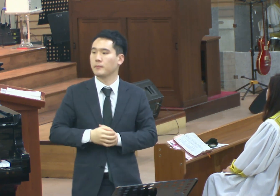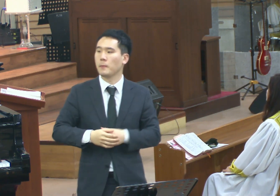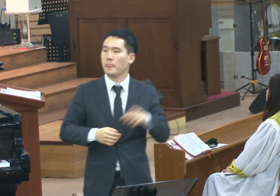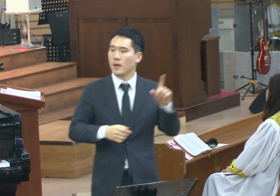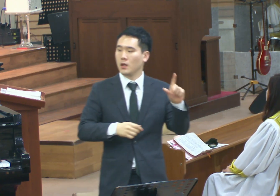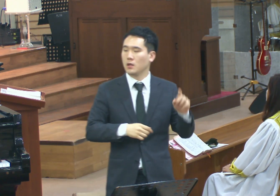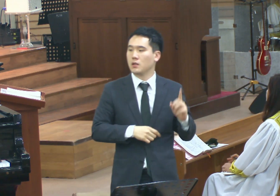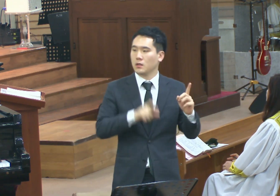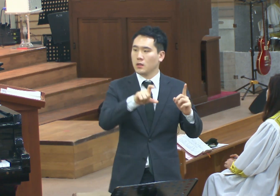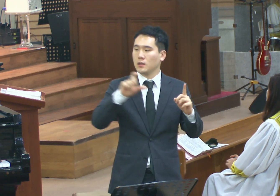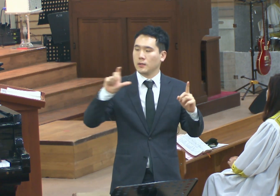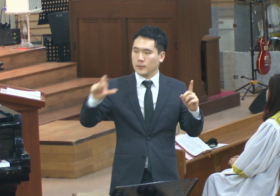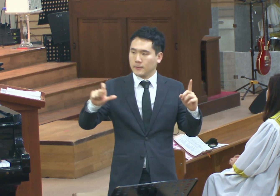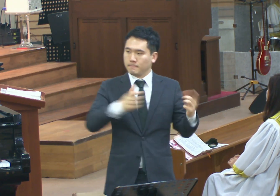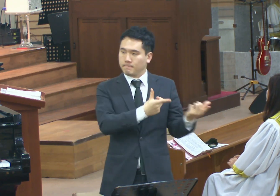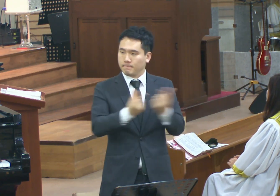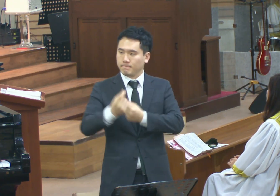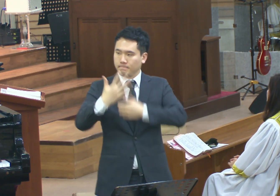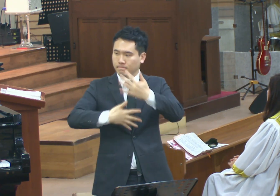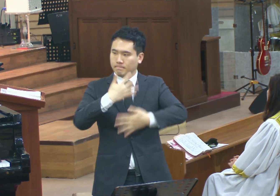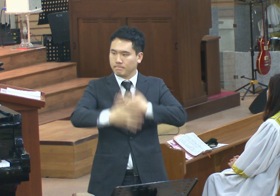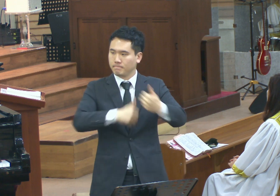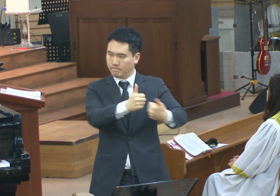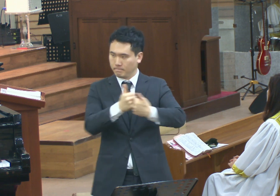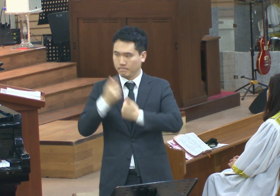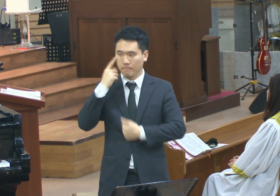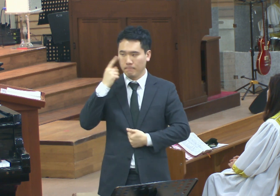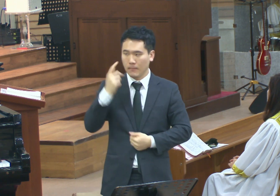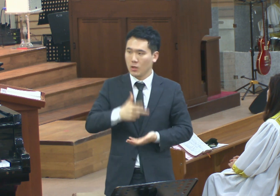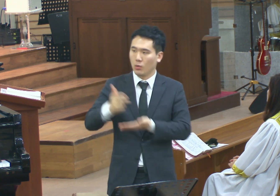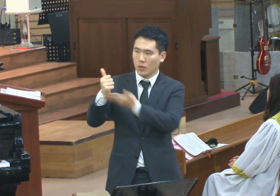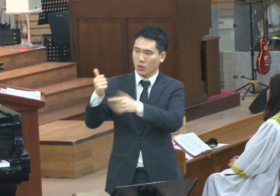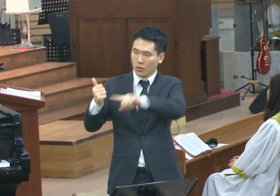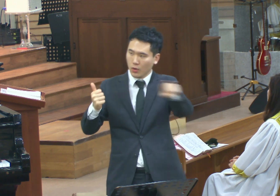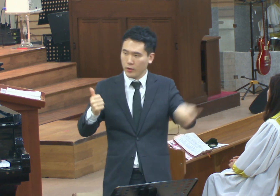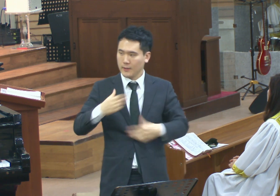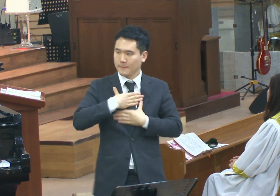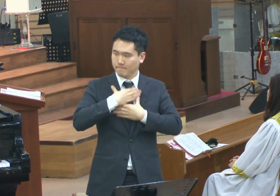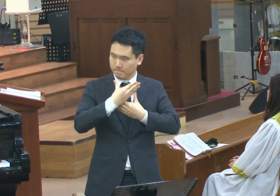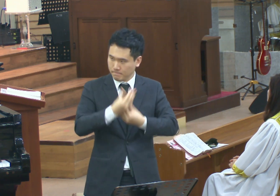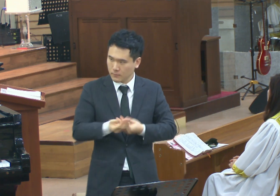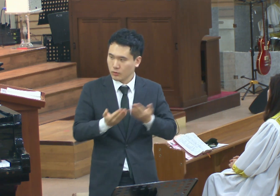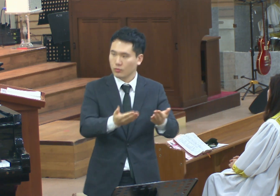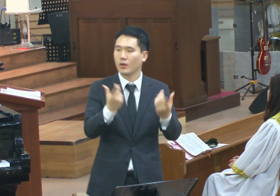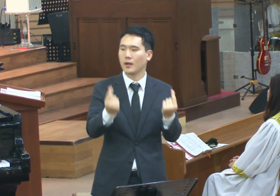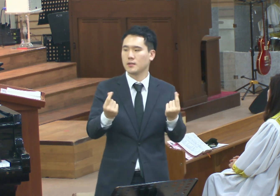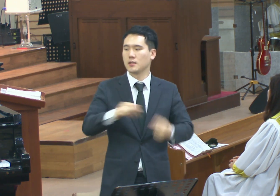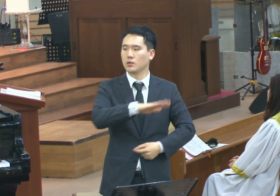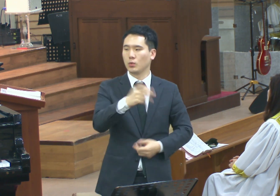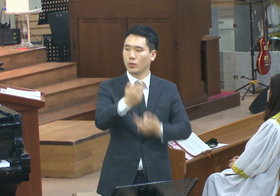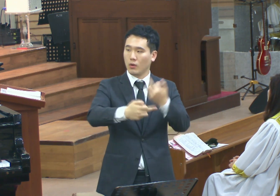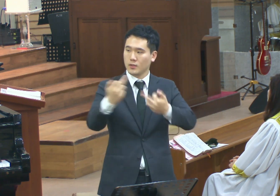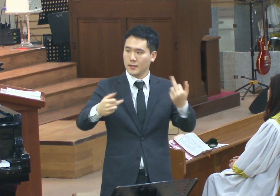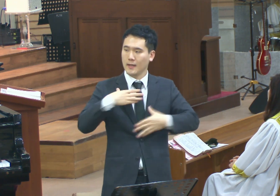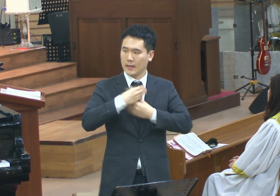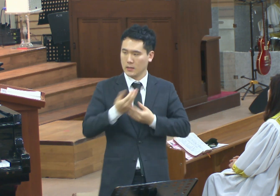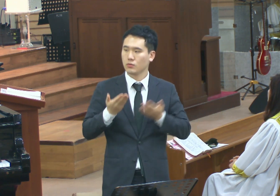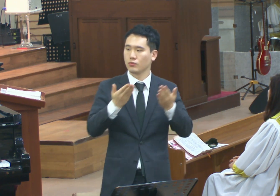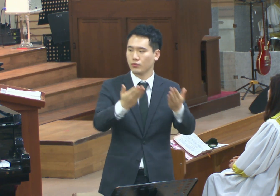같이 한번 읽겠습니다. 시작. 여호와께서 너희를 안식하게 하신 것 같이 너희도 형제를 안식하며